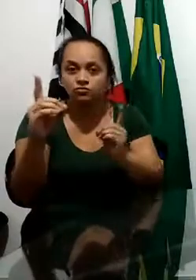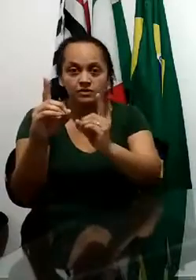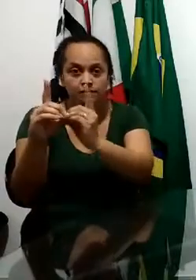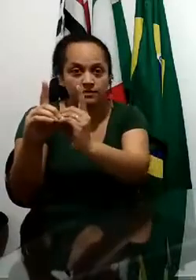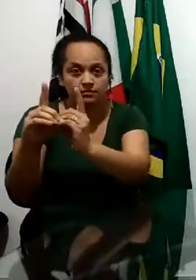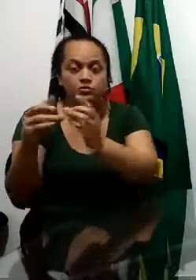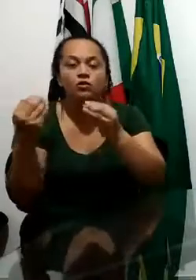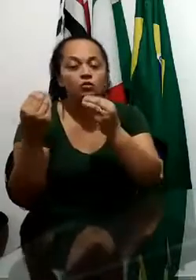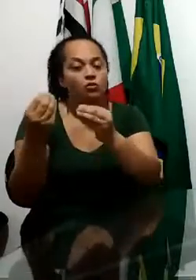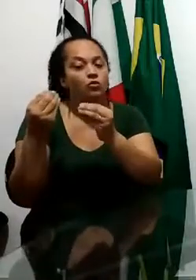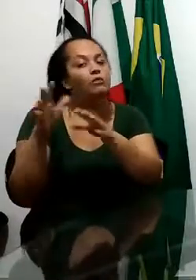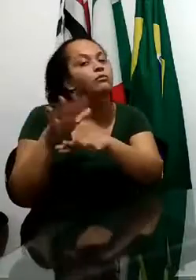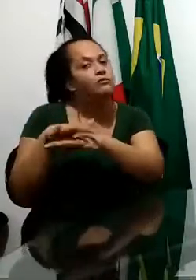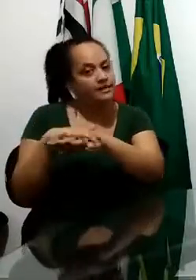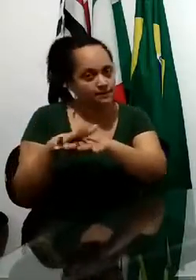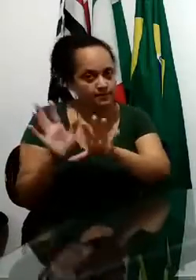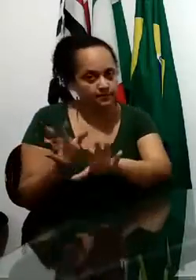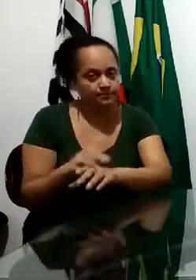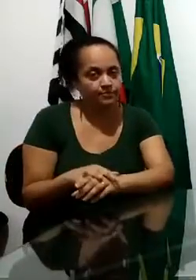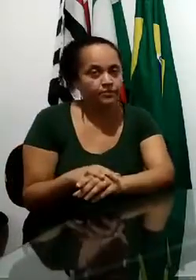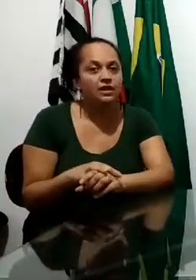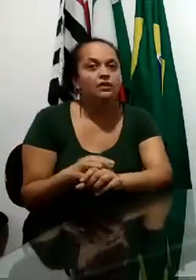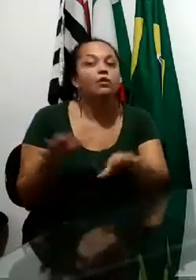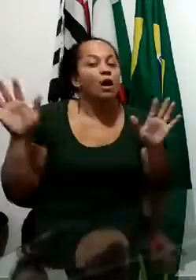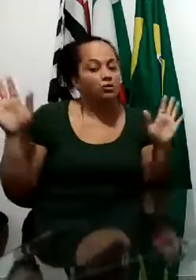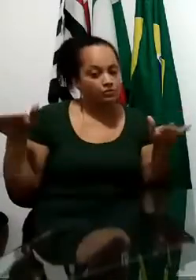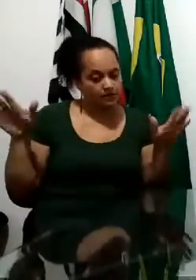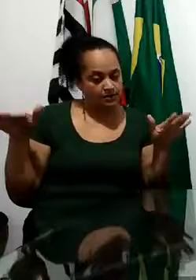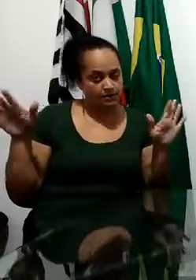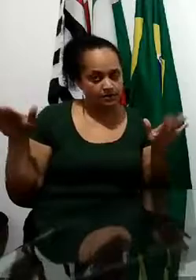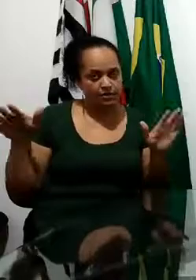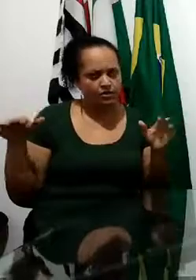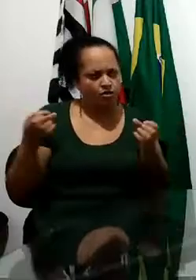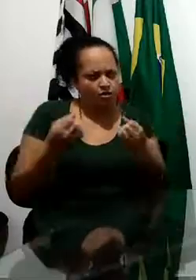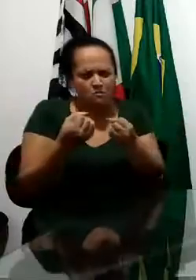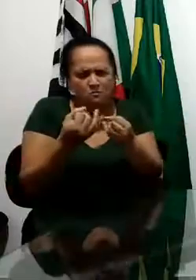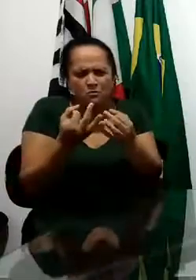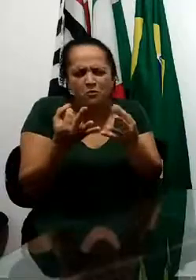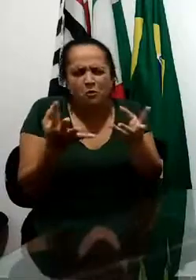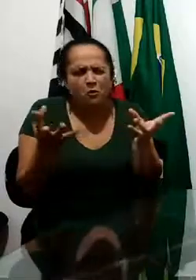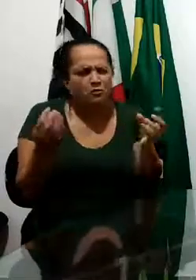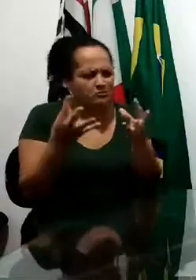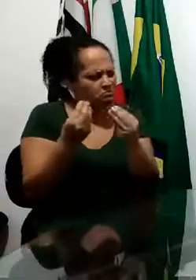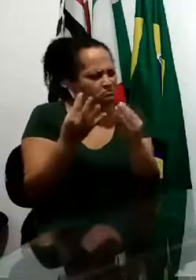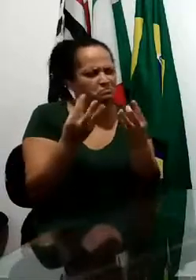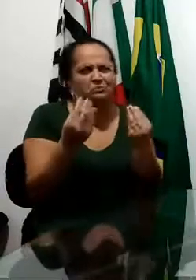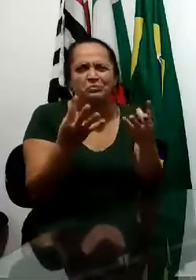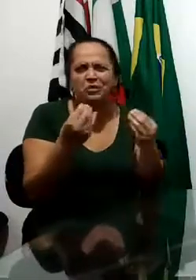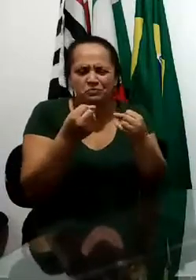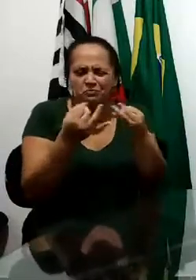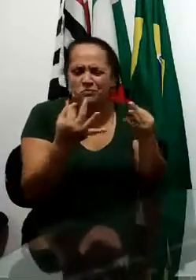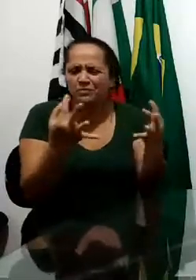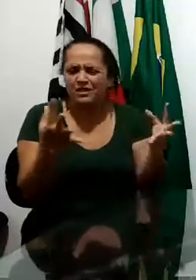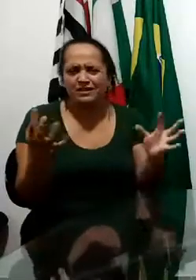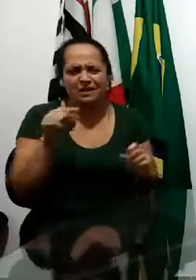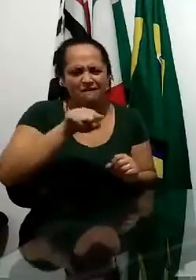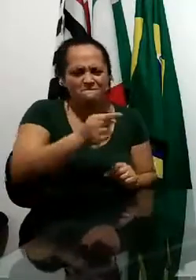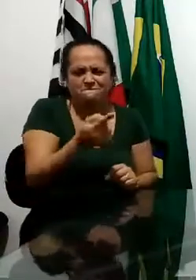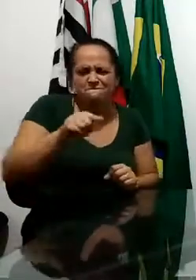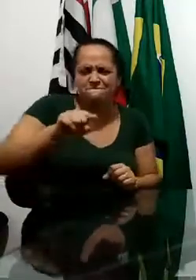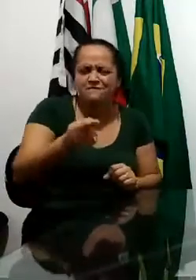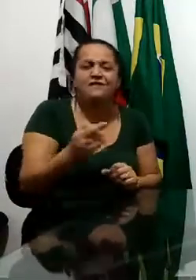discípulos, os anjos, né, que são milhares e milhares e milhares, eles